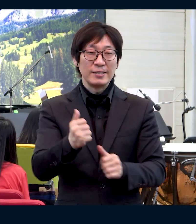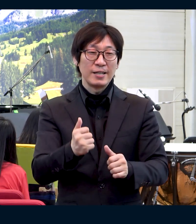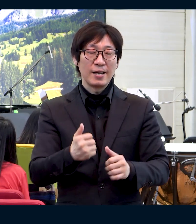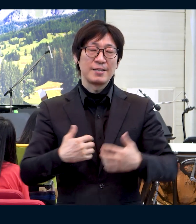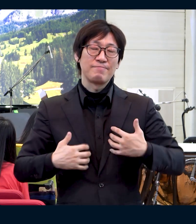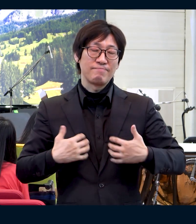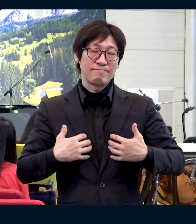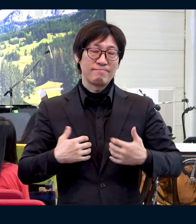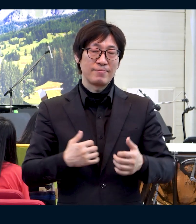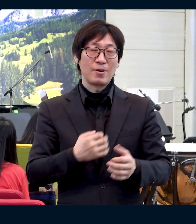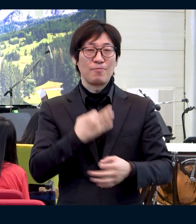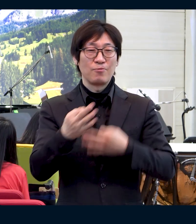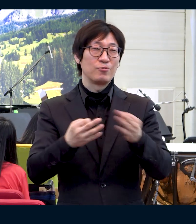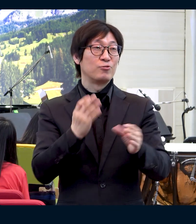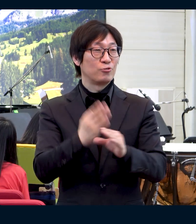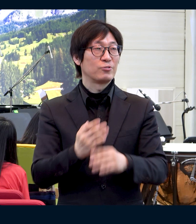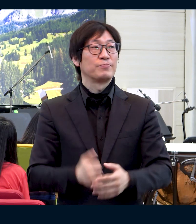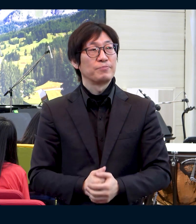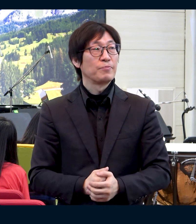것이기 때문입니다.